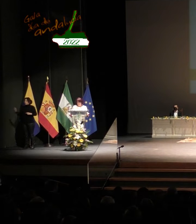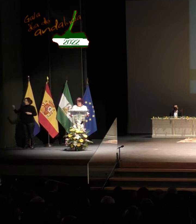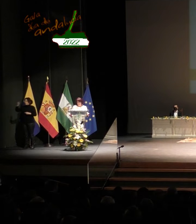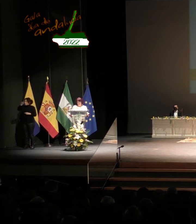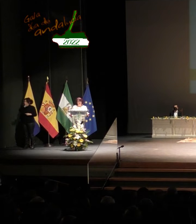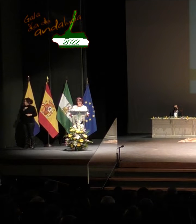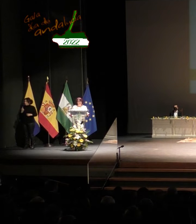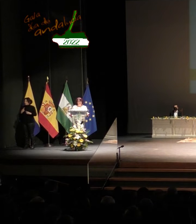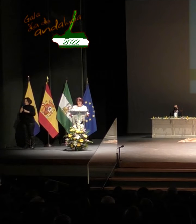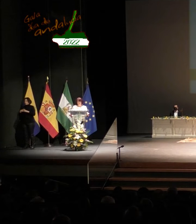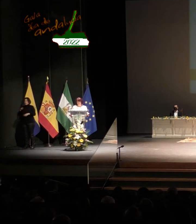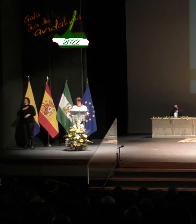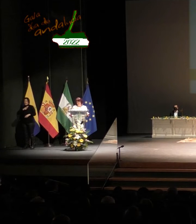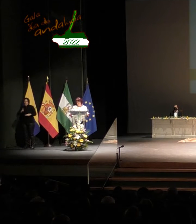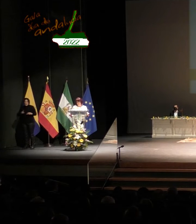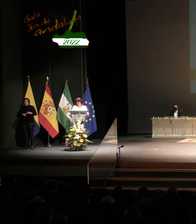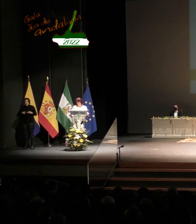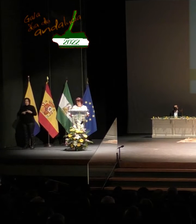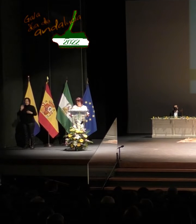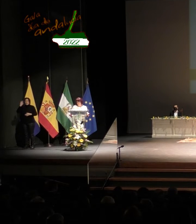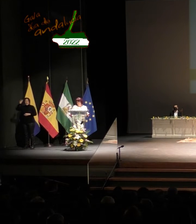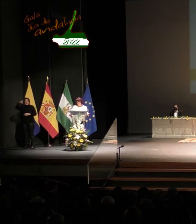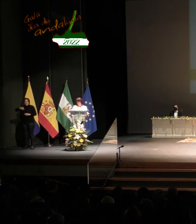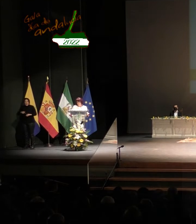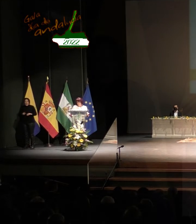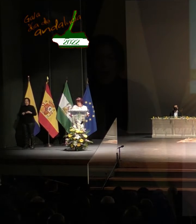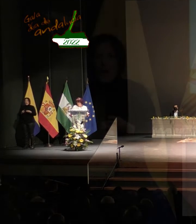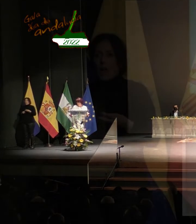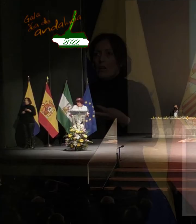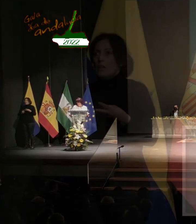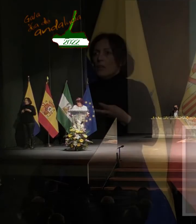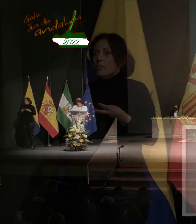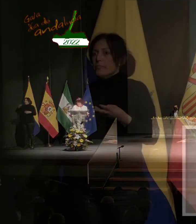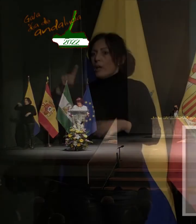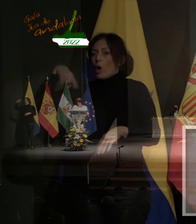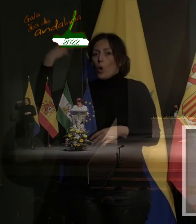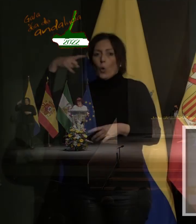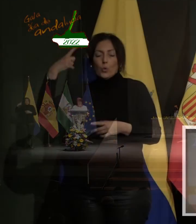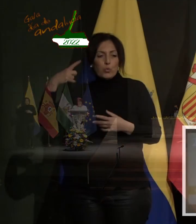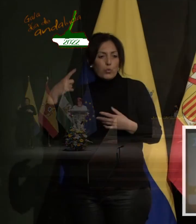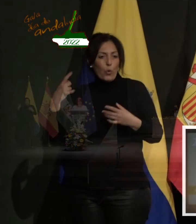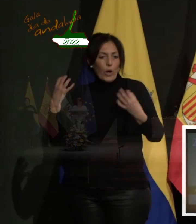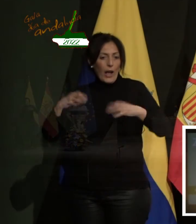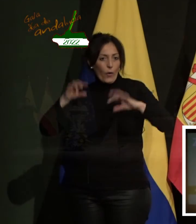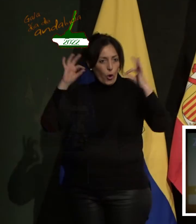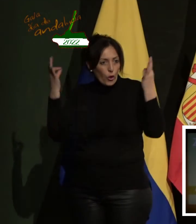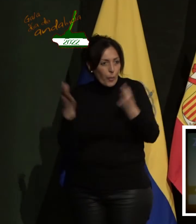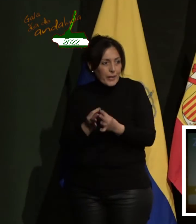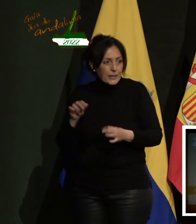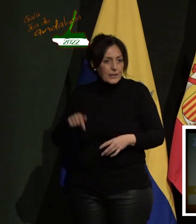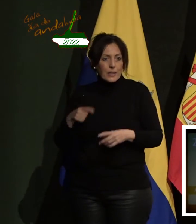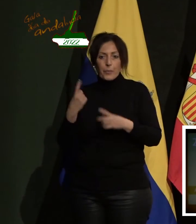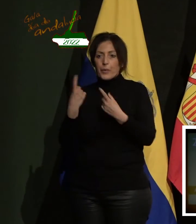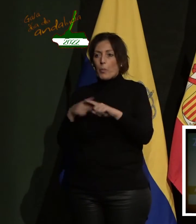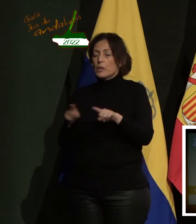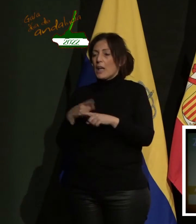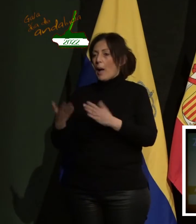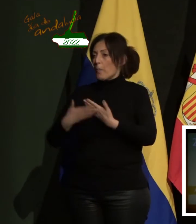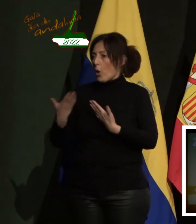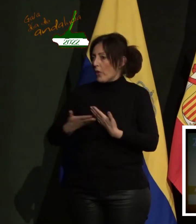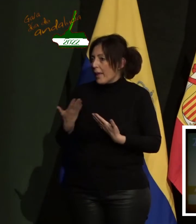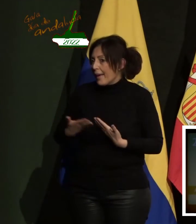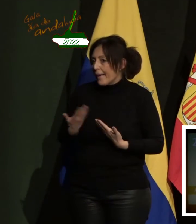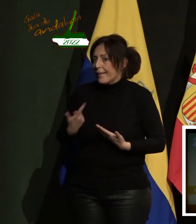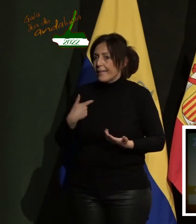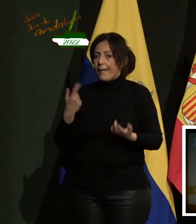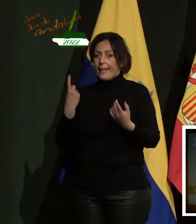repertorios, sacro religioso, medieval y clásico, cultura popular también cordobesa y música moderna. Destacan